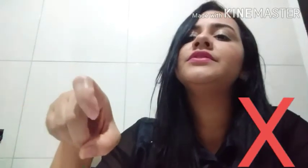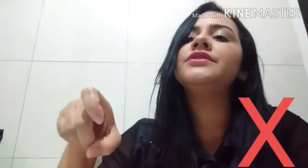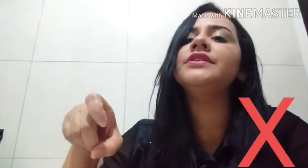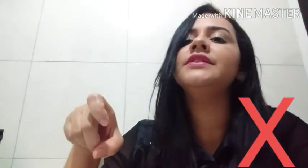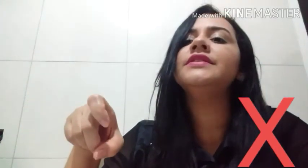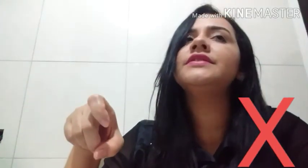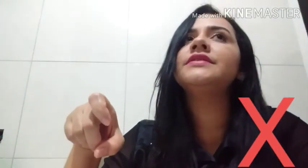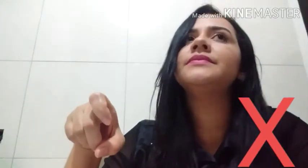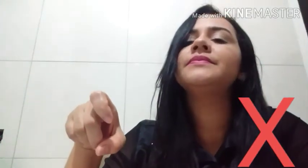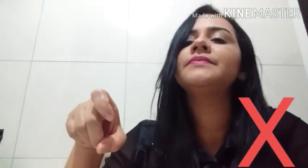X,